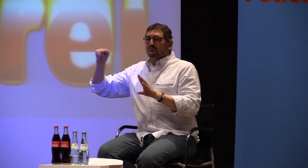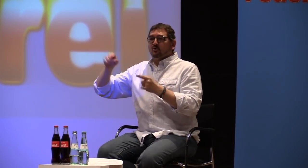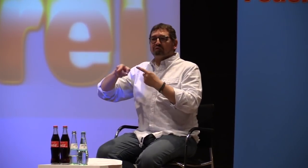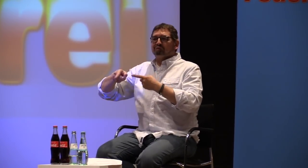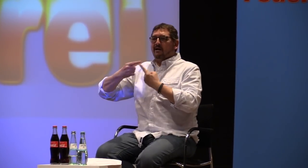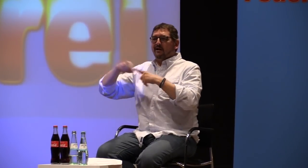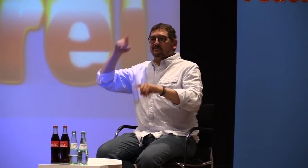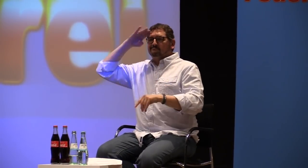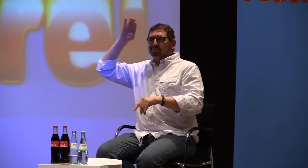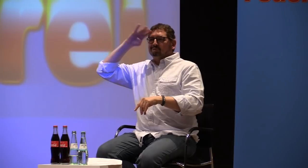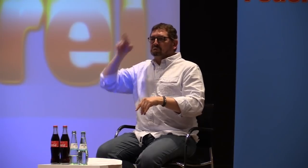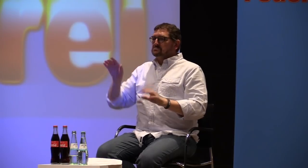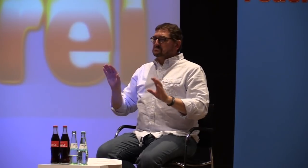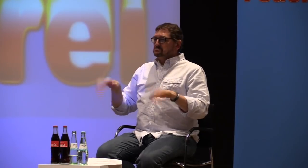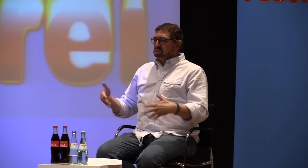von der ich eben geredet habe. Und da